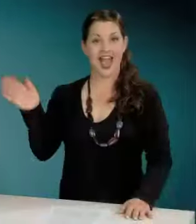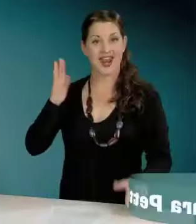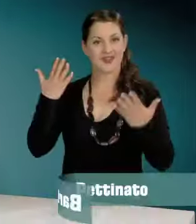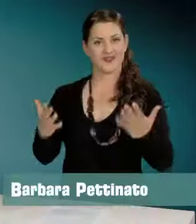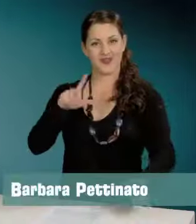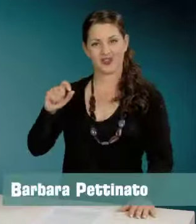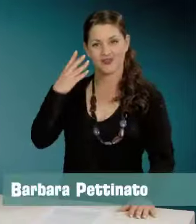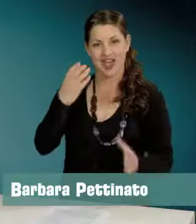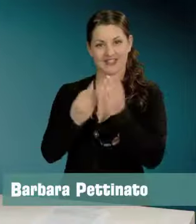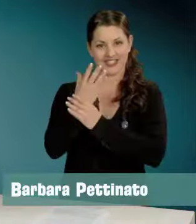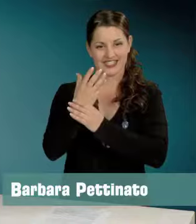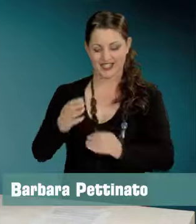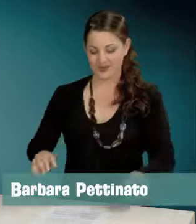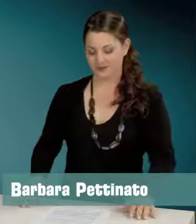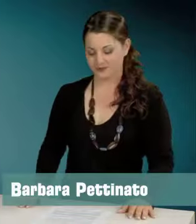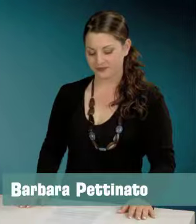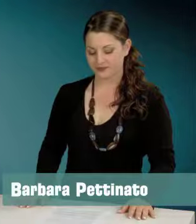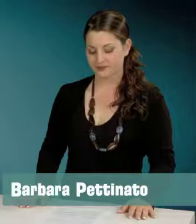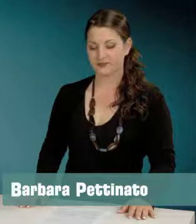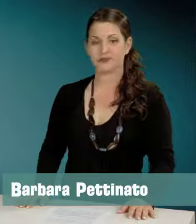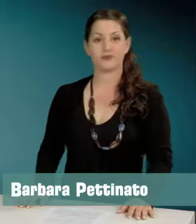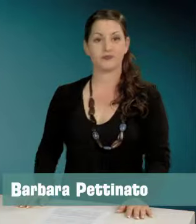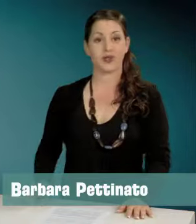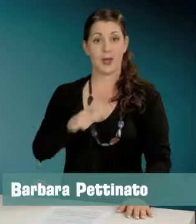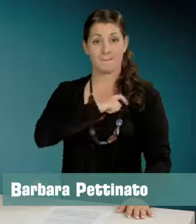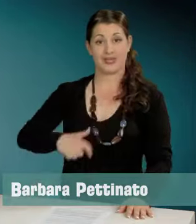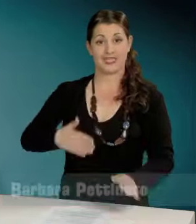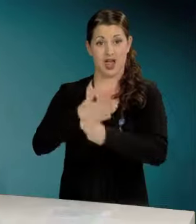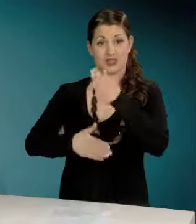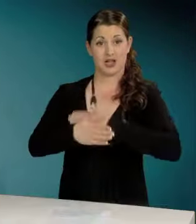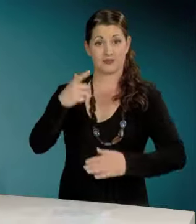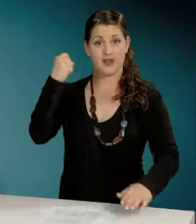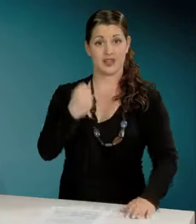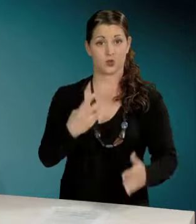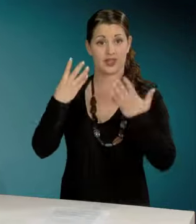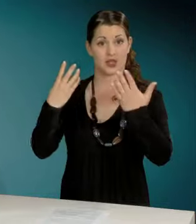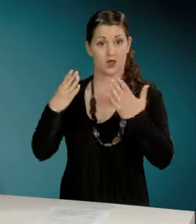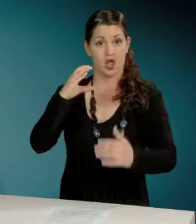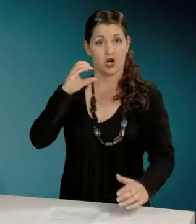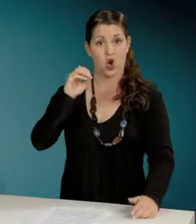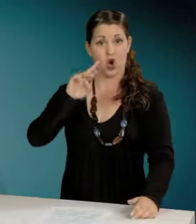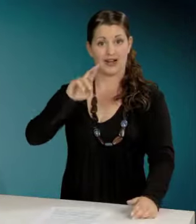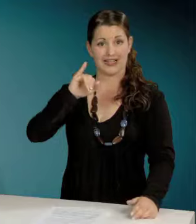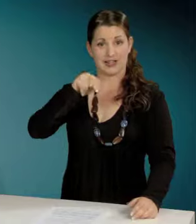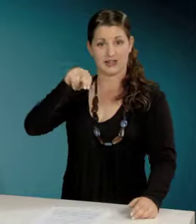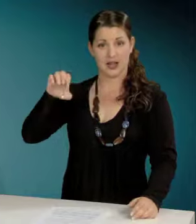willkommen zu focus 5 news miss handicap 2009/go rimparer